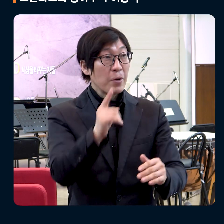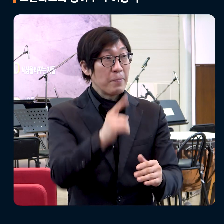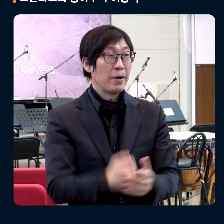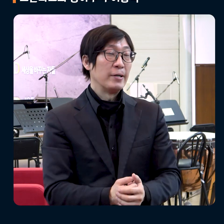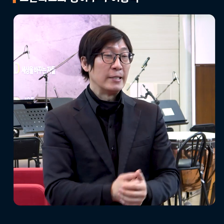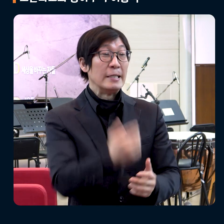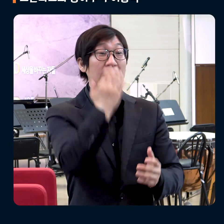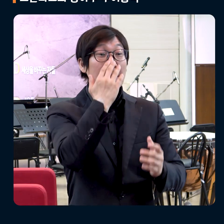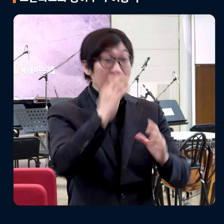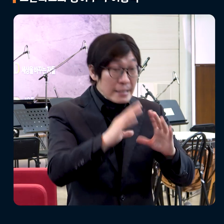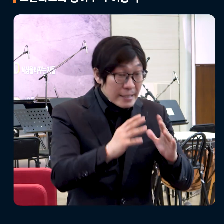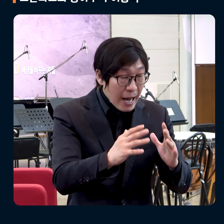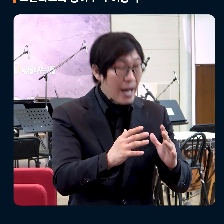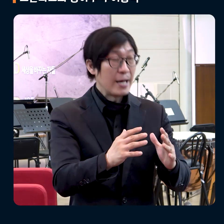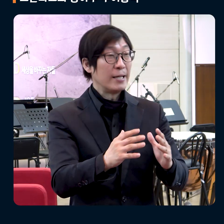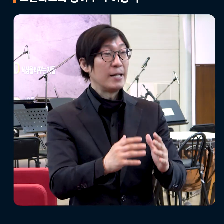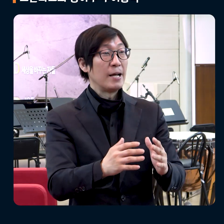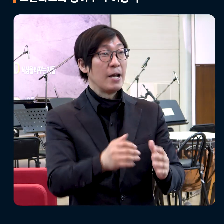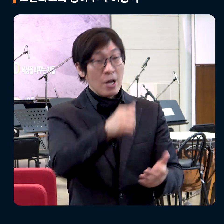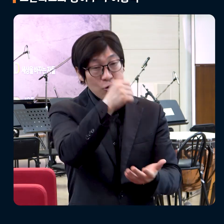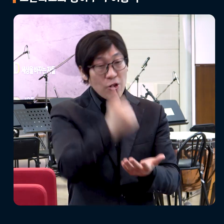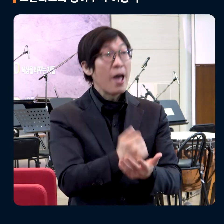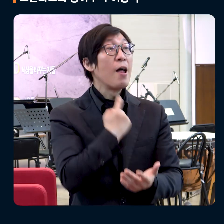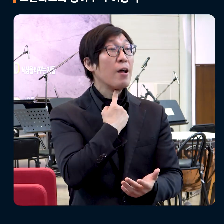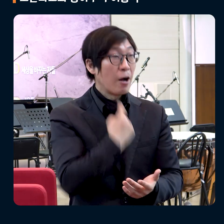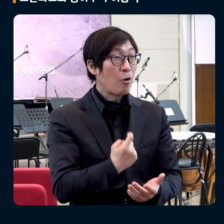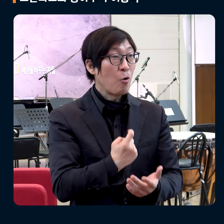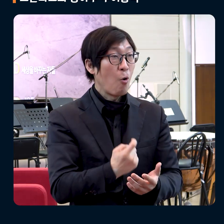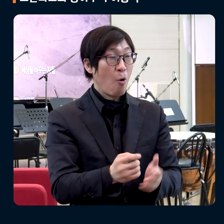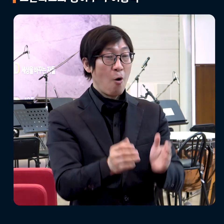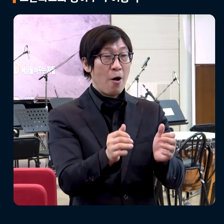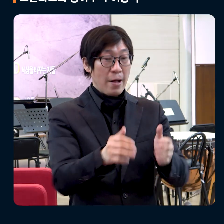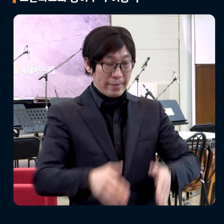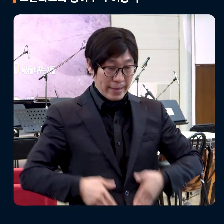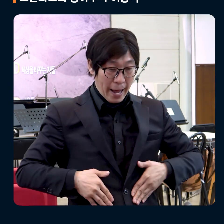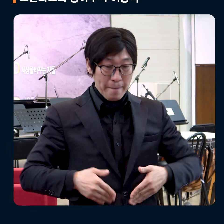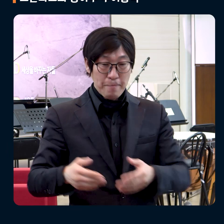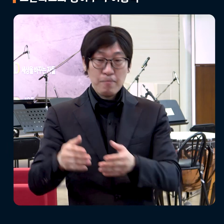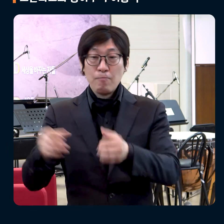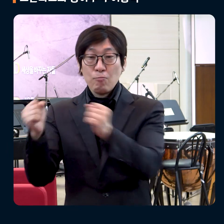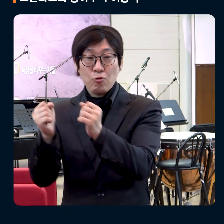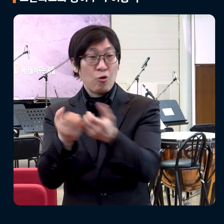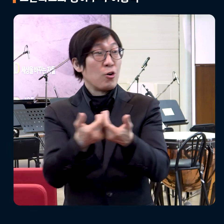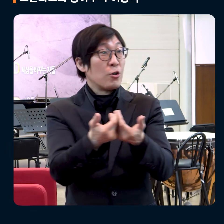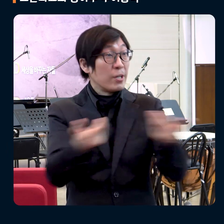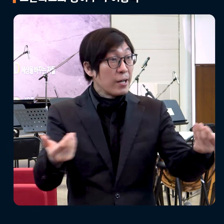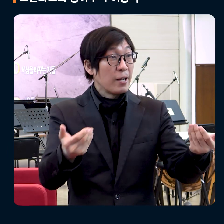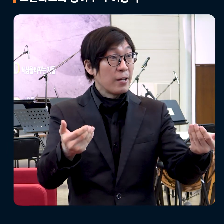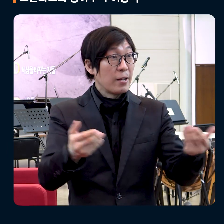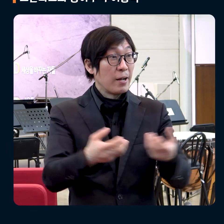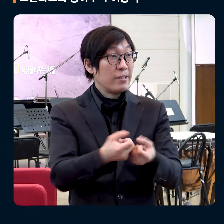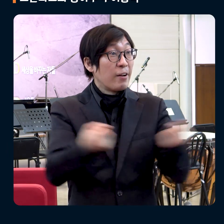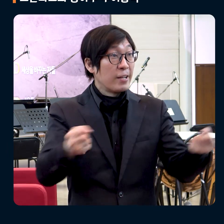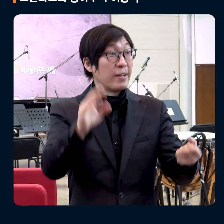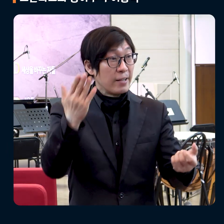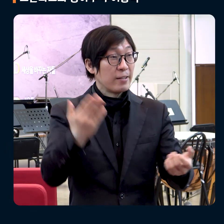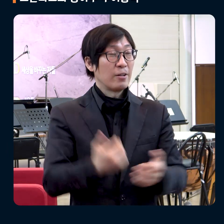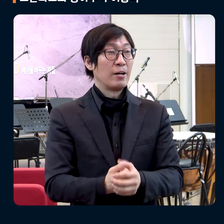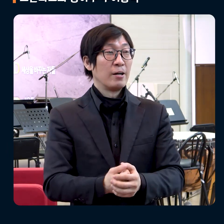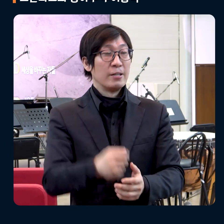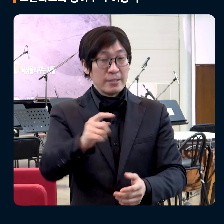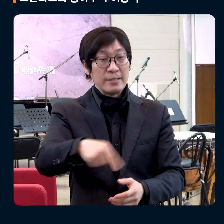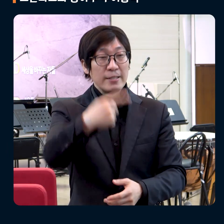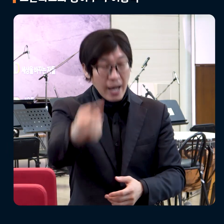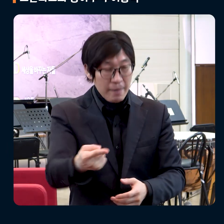이스라엘이 범죄에서 남쪽 유다로 북쪽 이스라엘로 쫙 갈라졌습니다. 그래도 말을 안 듣자 이제 이방